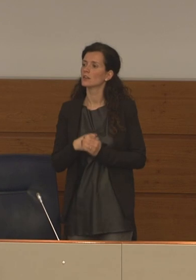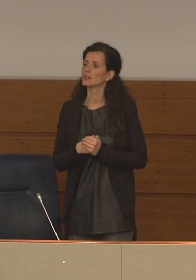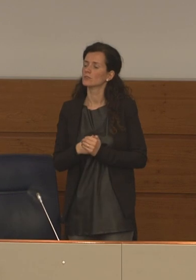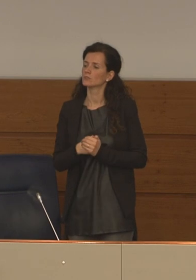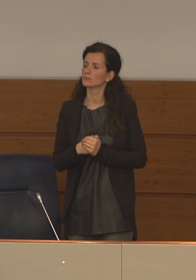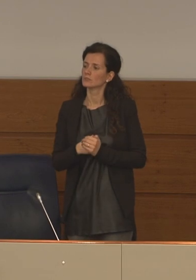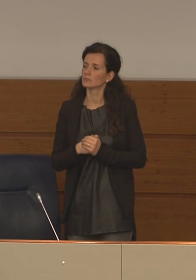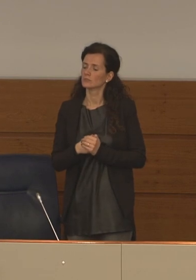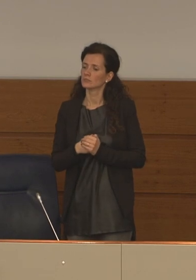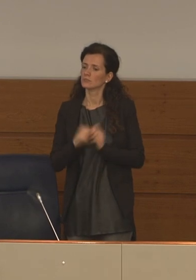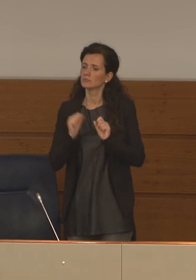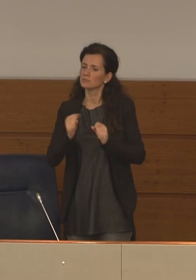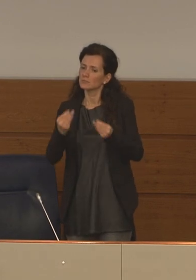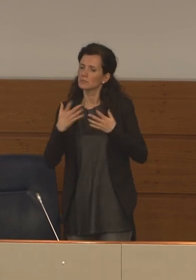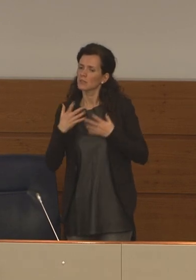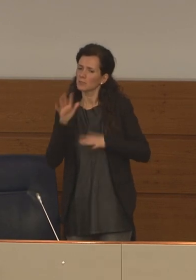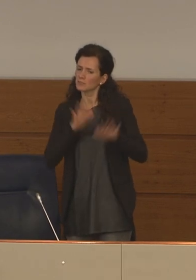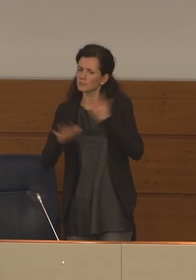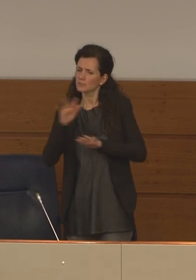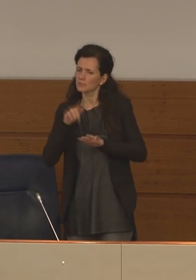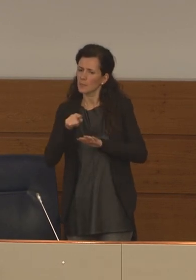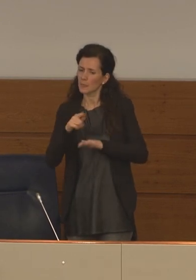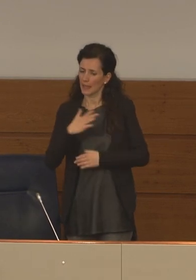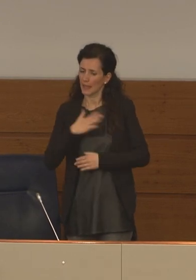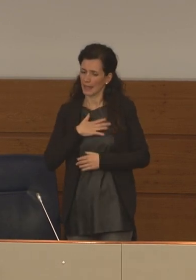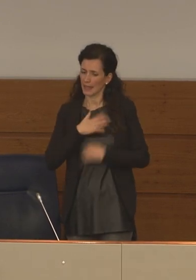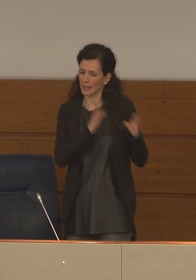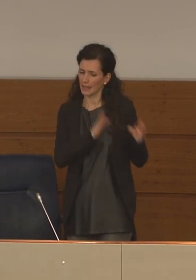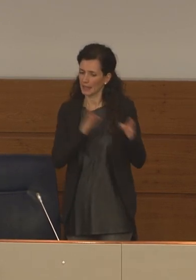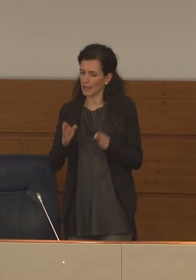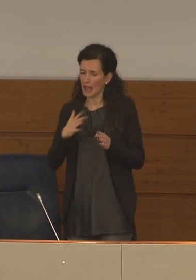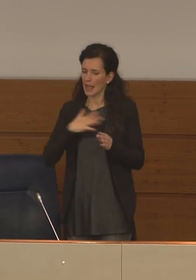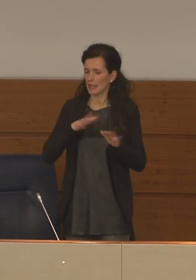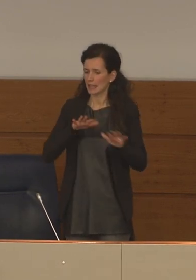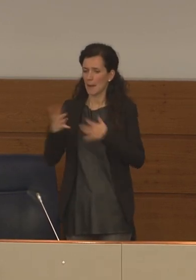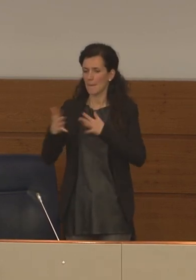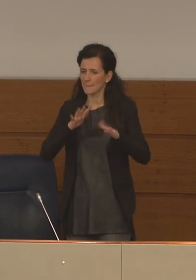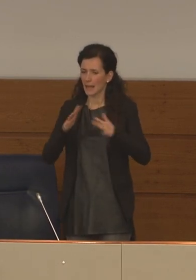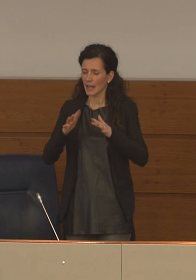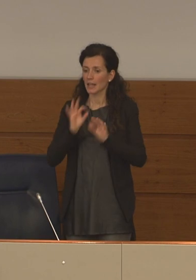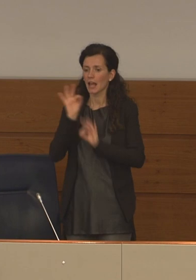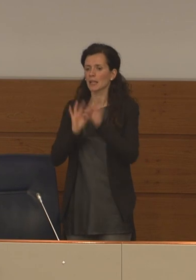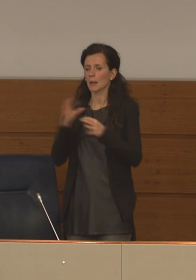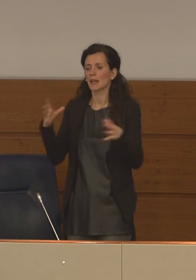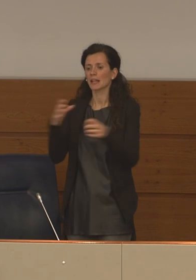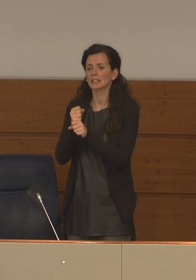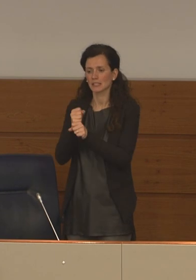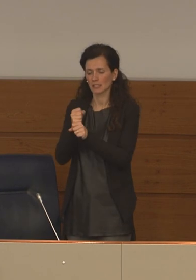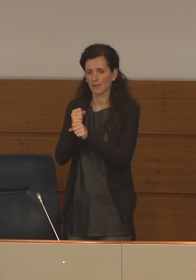un'indicazione delle fasce d'età o per lo meno dell'età media dei pazienti in terapia intensiva